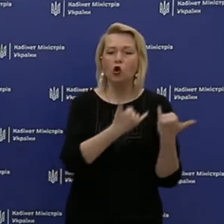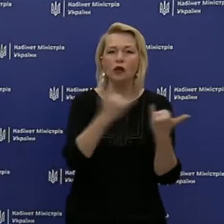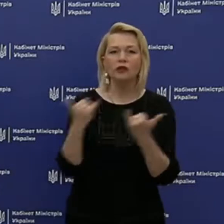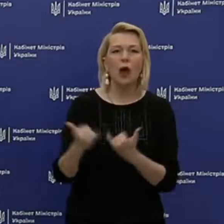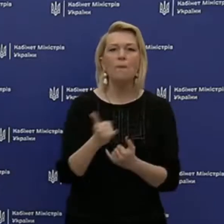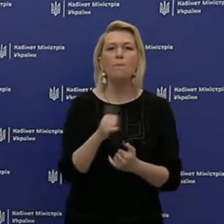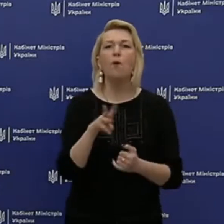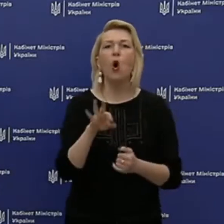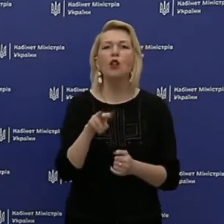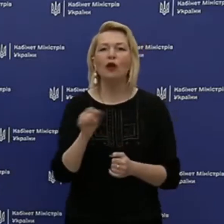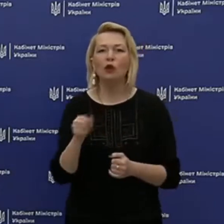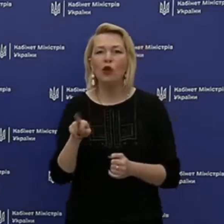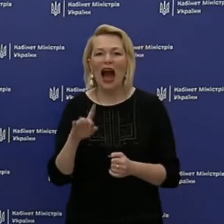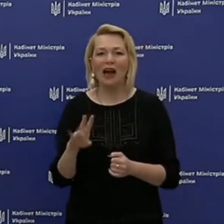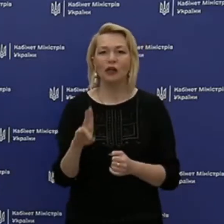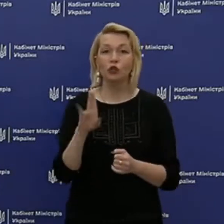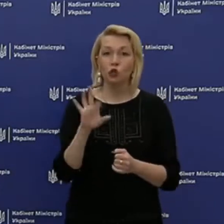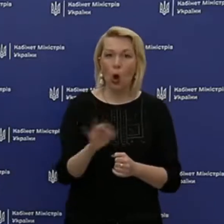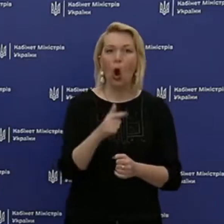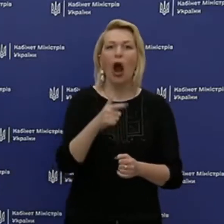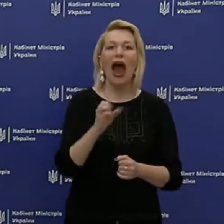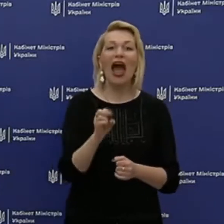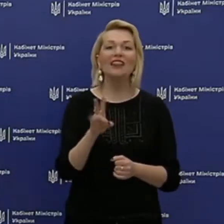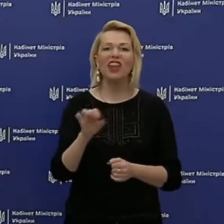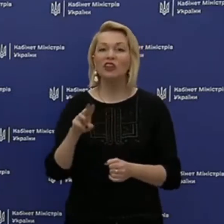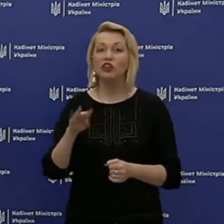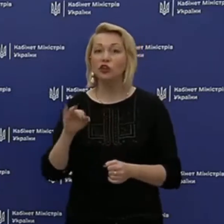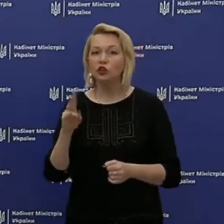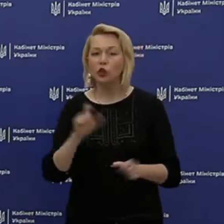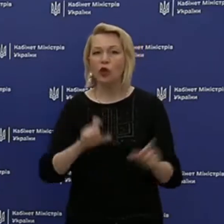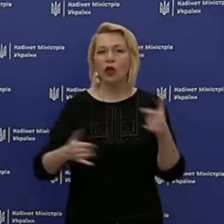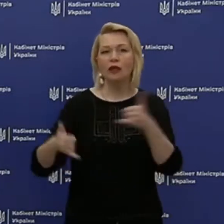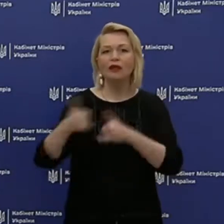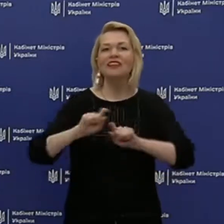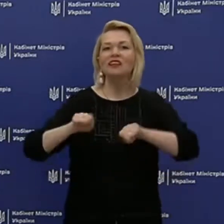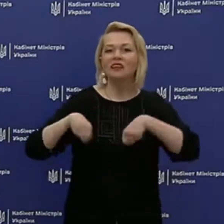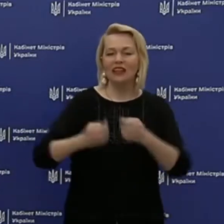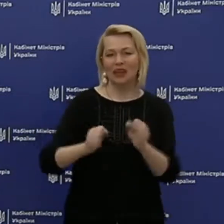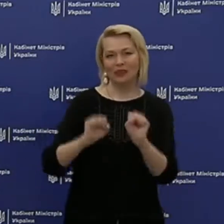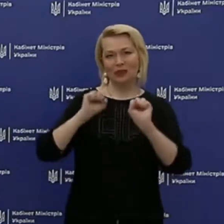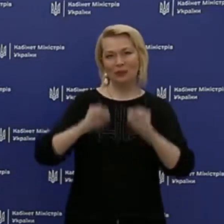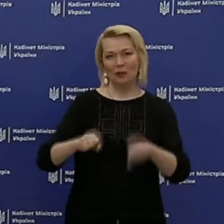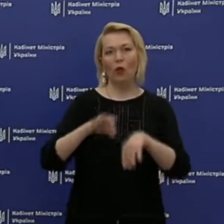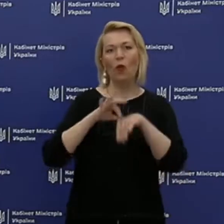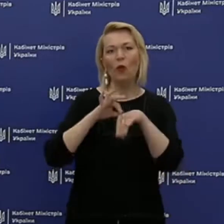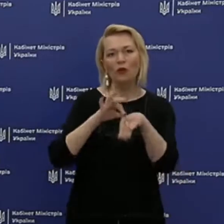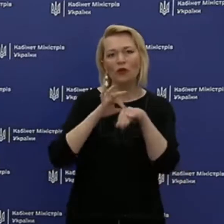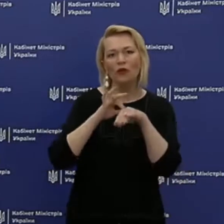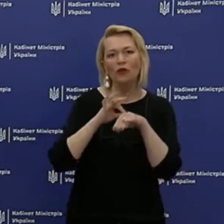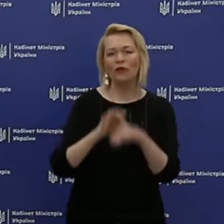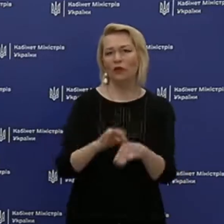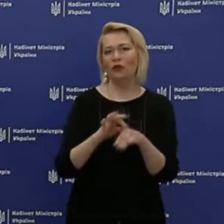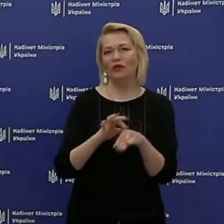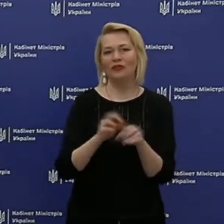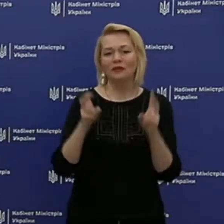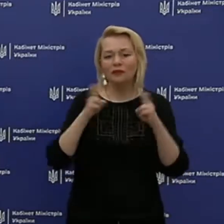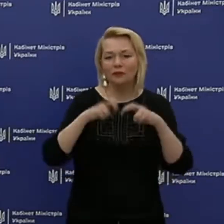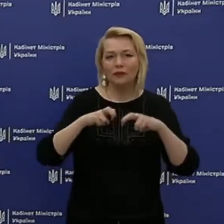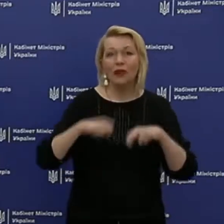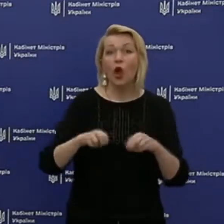молекулярно-генетичної лабораторії, яка дасть змогу проводити в інституті довгоочікувані алогенні трансплантації кісткового мозку. У